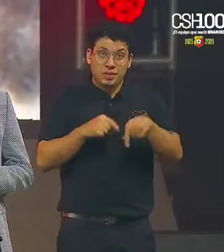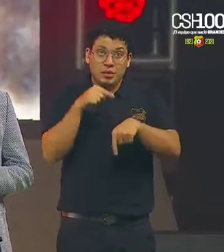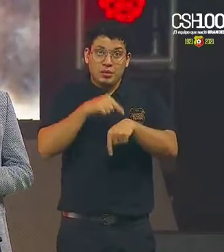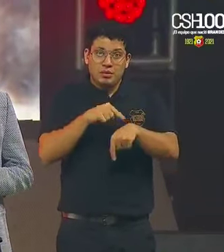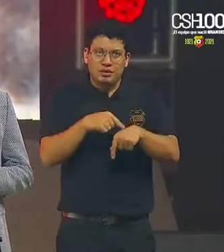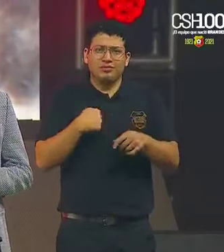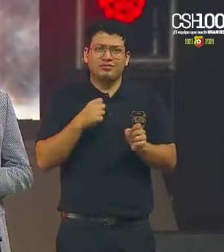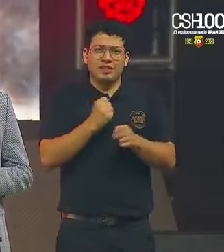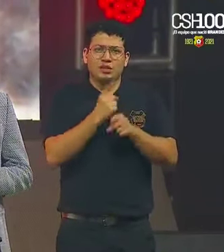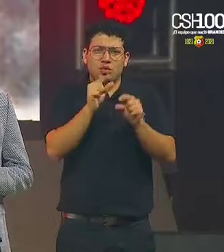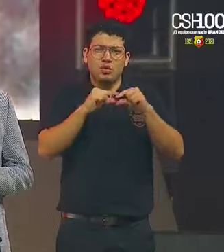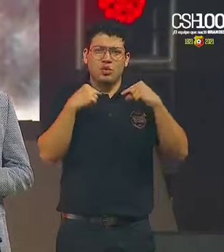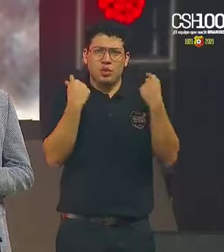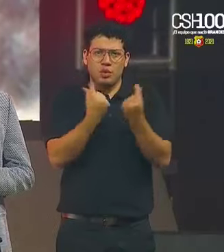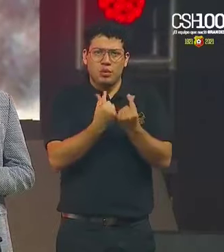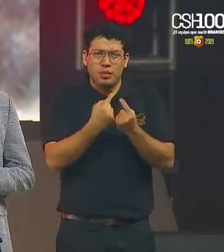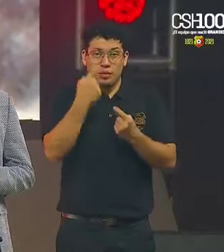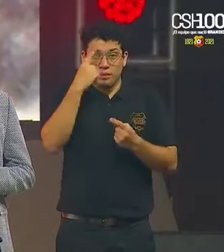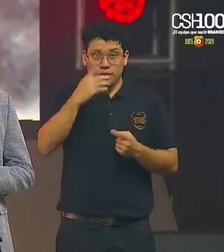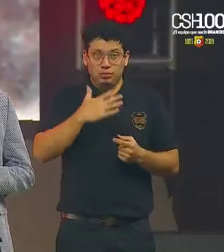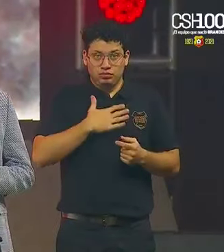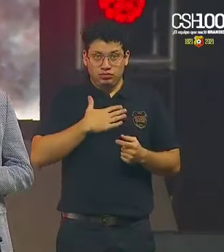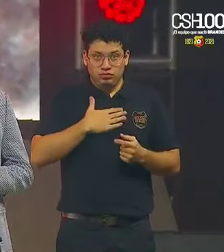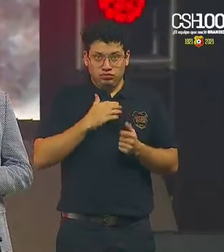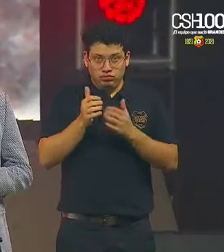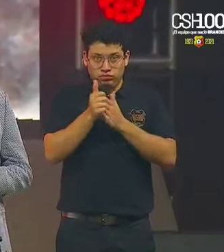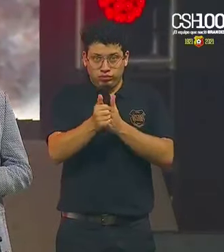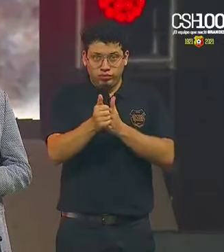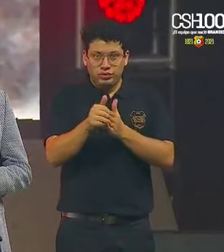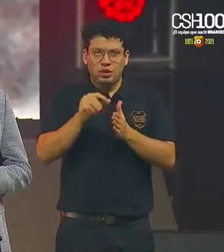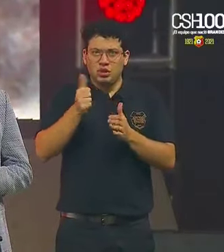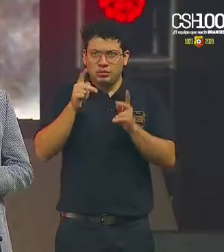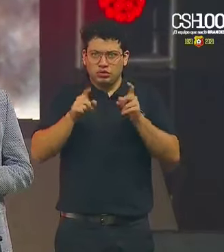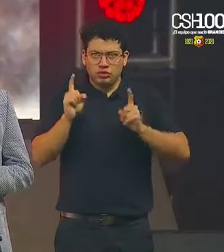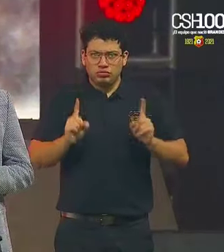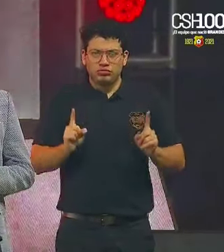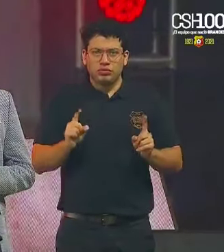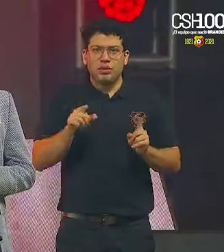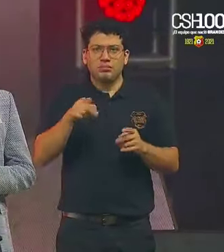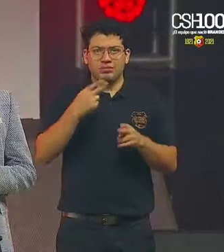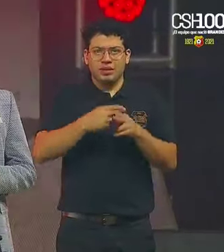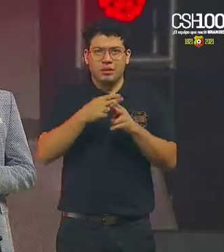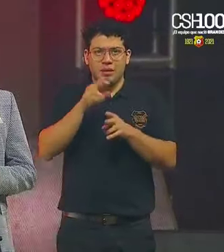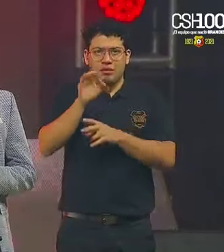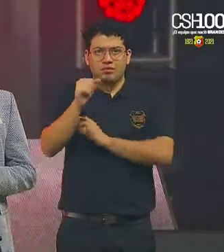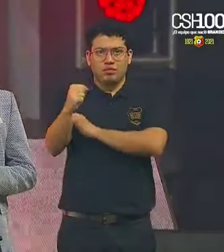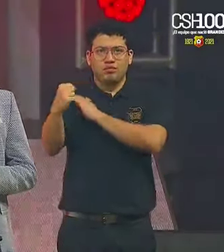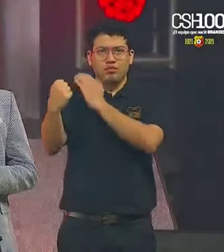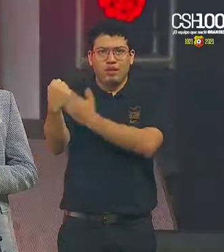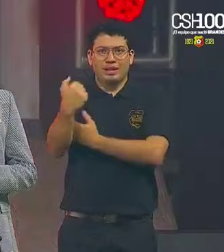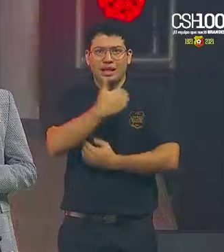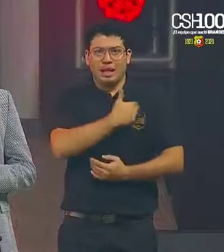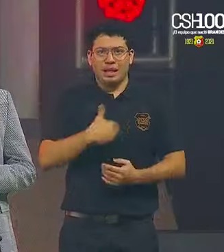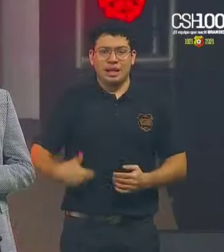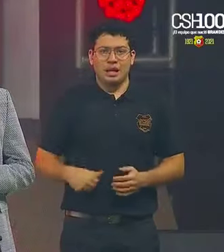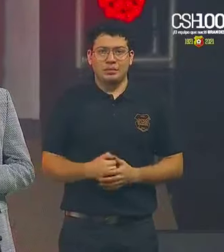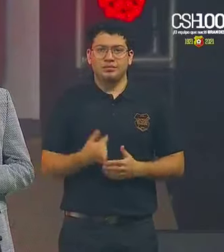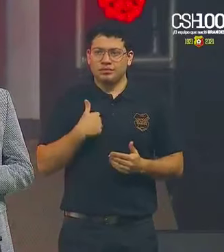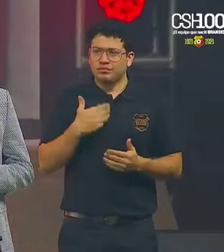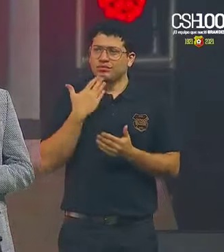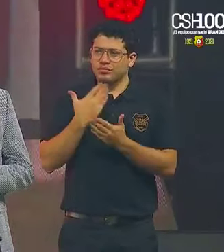formar un grupo encabezado por mí y David Peiti llamado Fuerza Herediana. Hago un espacio para agradecer a Randall